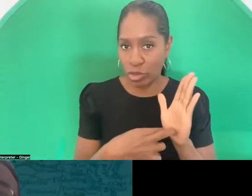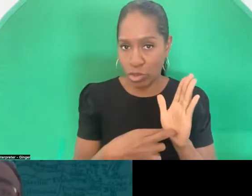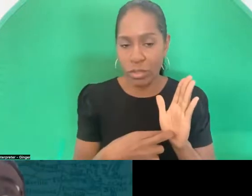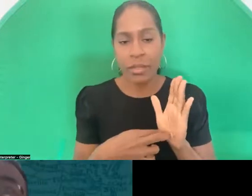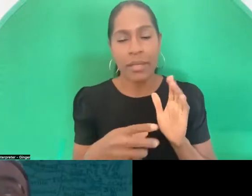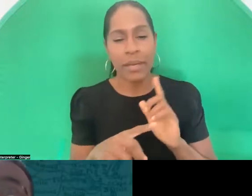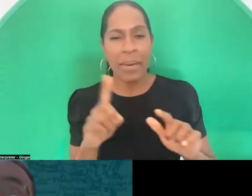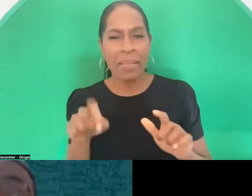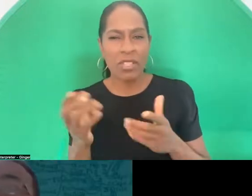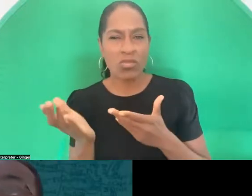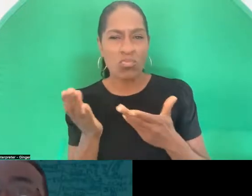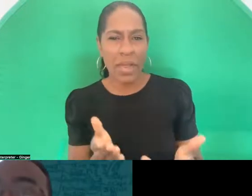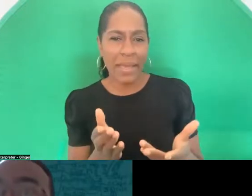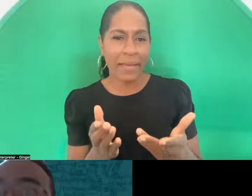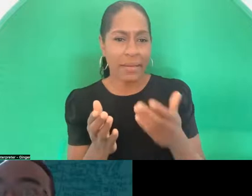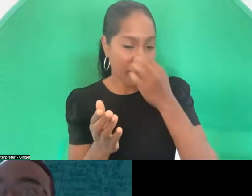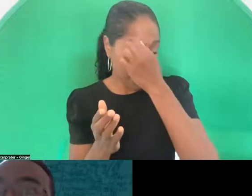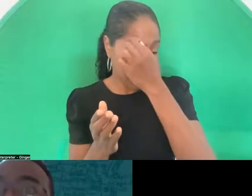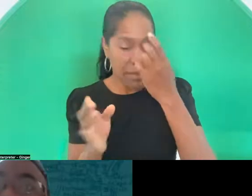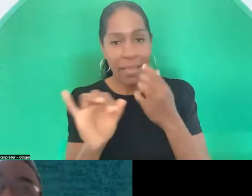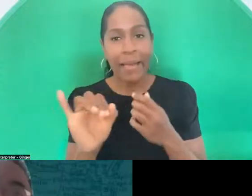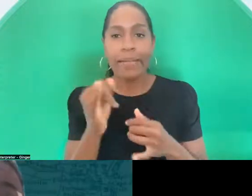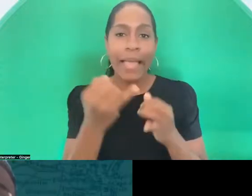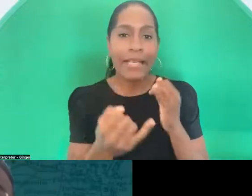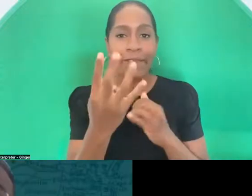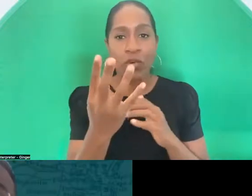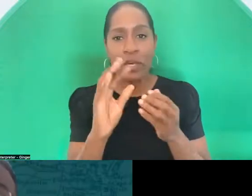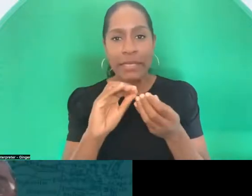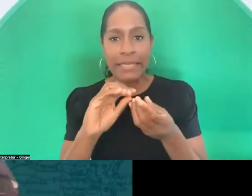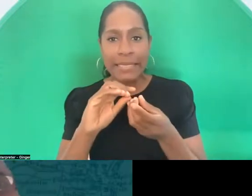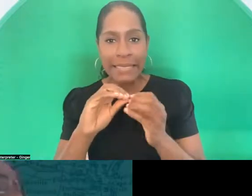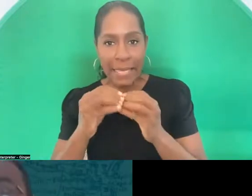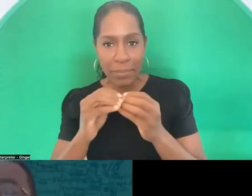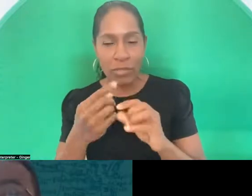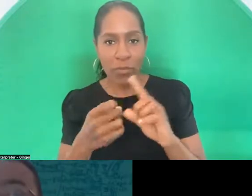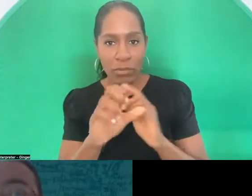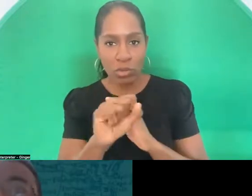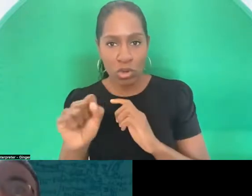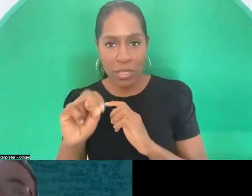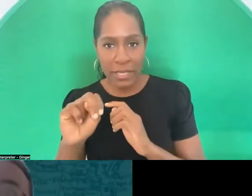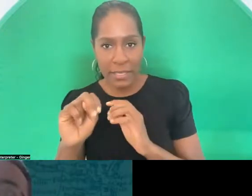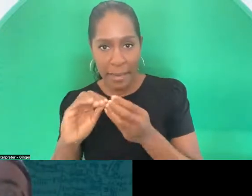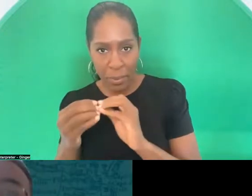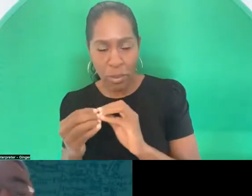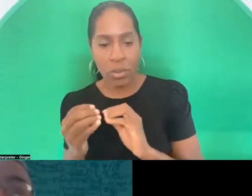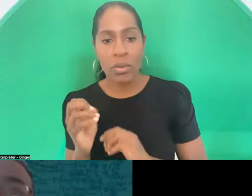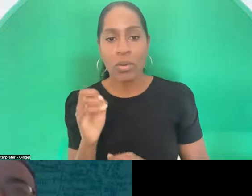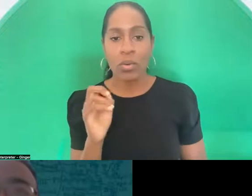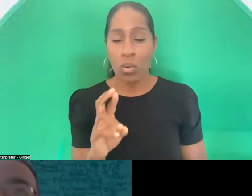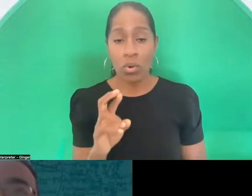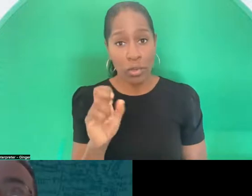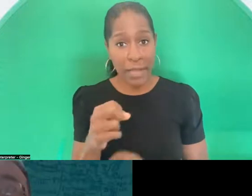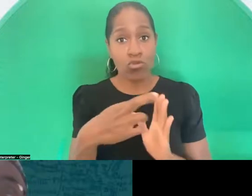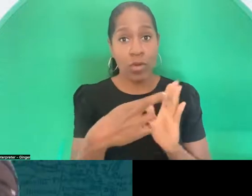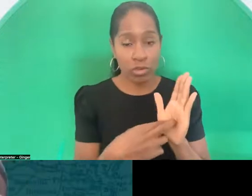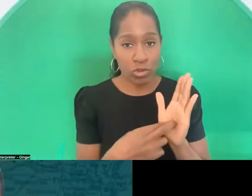van a necesitar saber cierta información sobre como los últimos cuatro hijos su número seguro social o la identificación pero